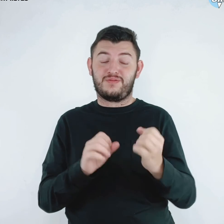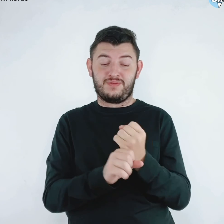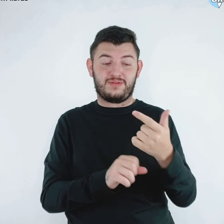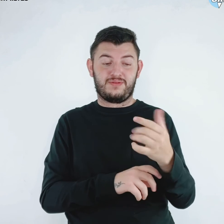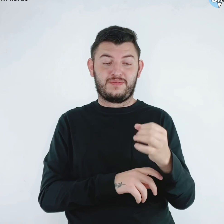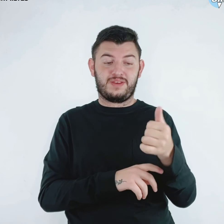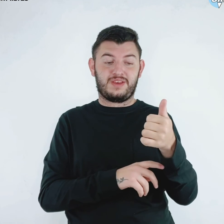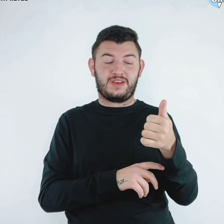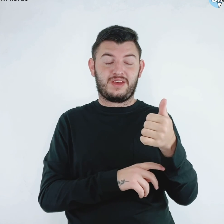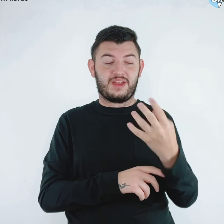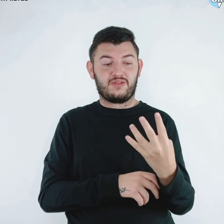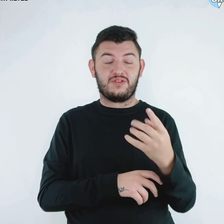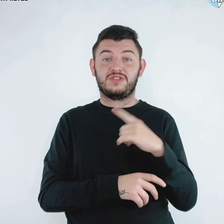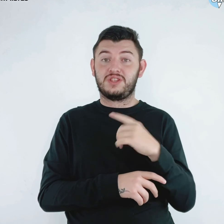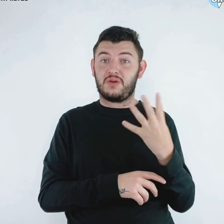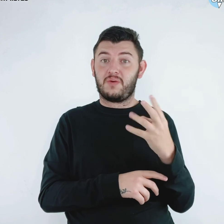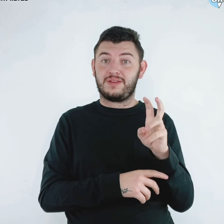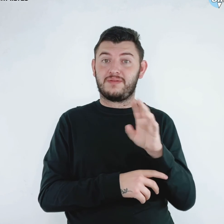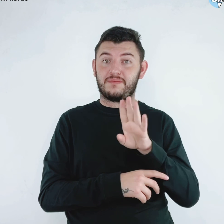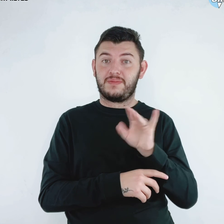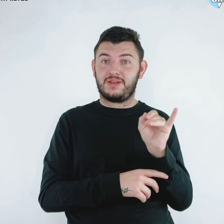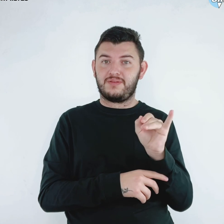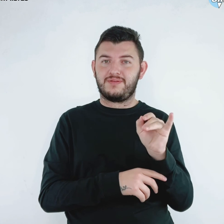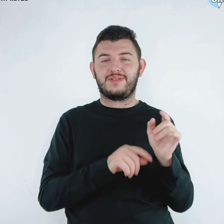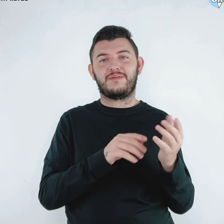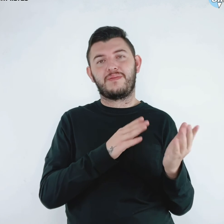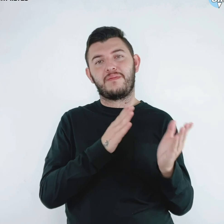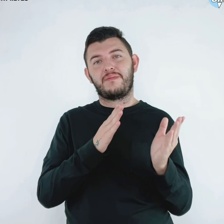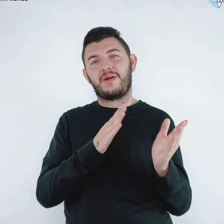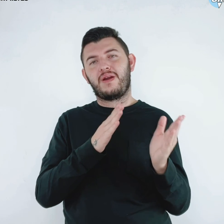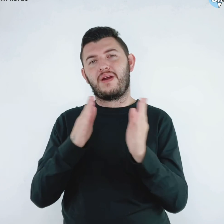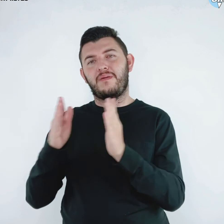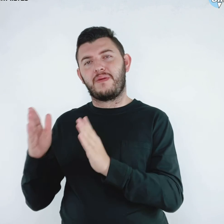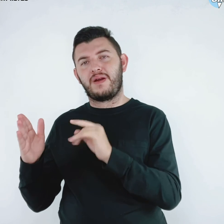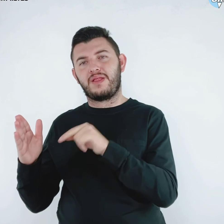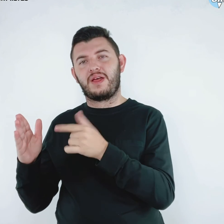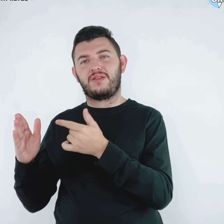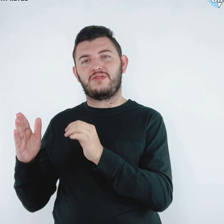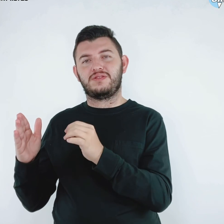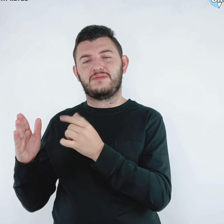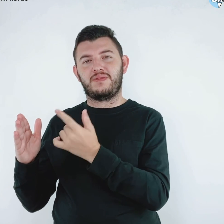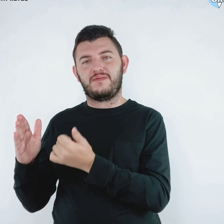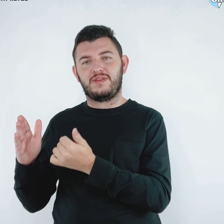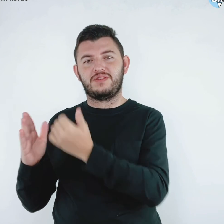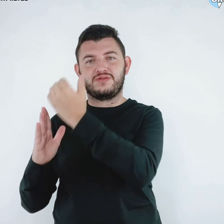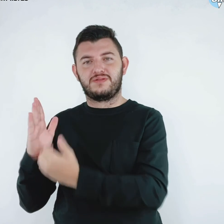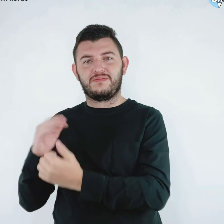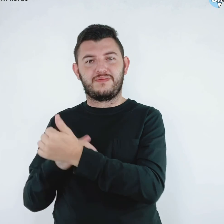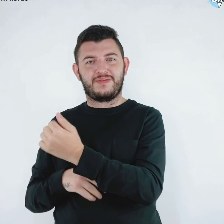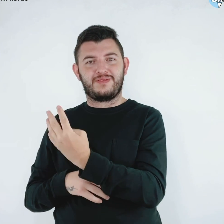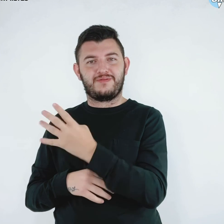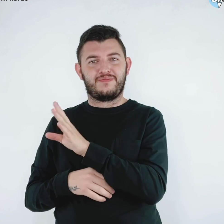45 bilhões em 2014 para 20 bilhões em 2021. Todos esses valores